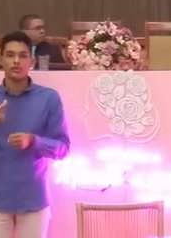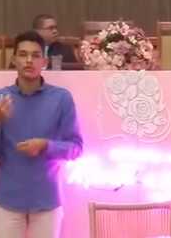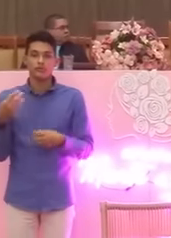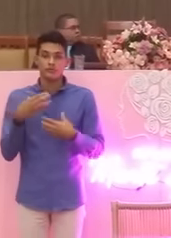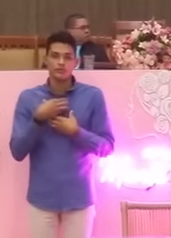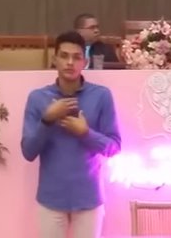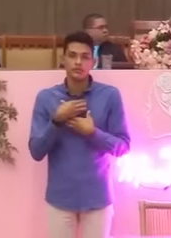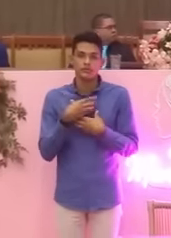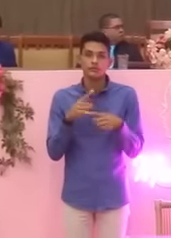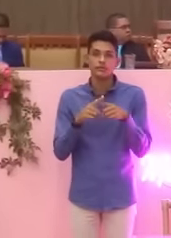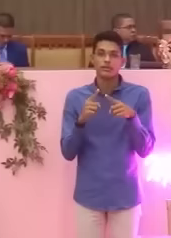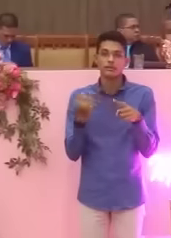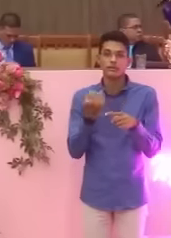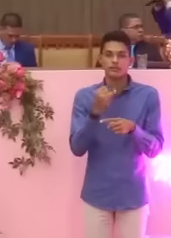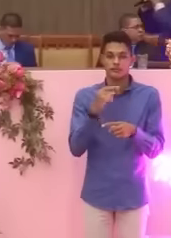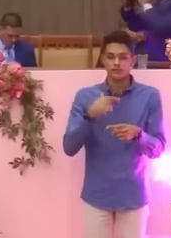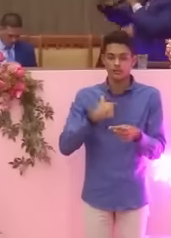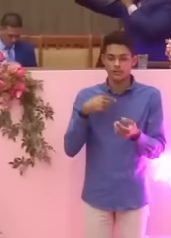Deus